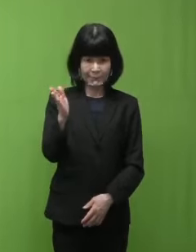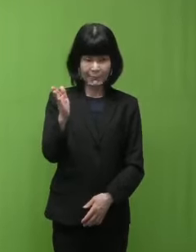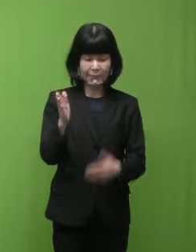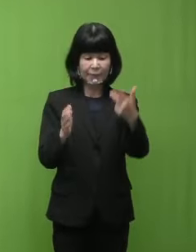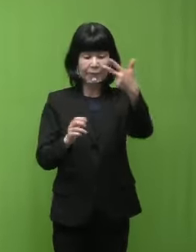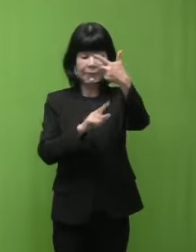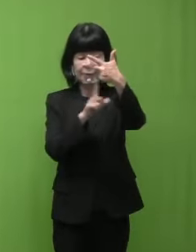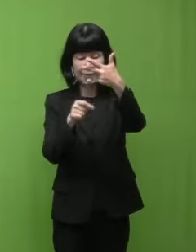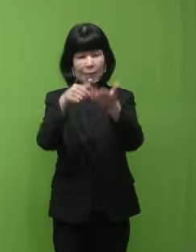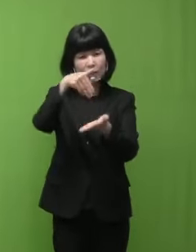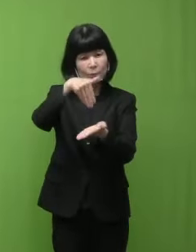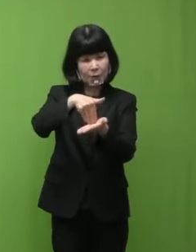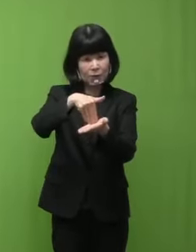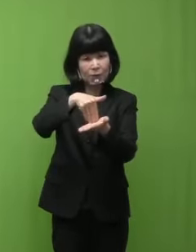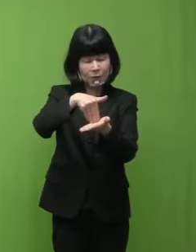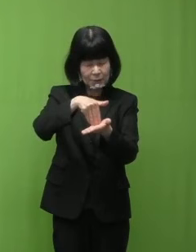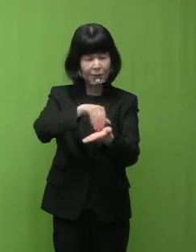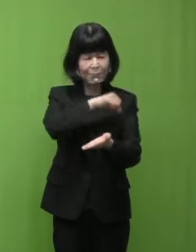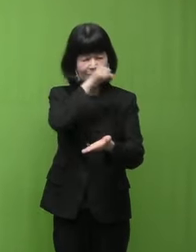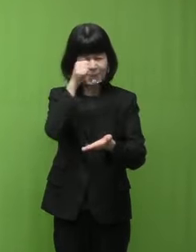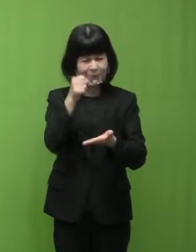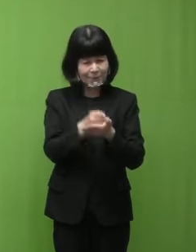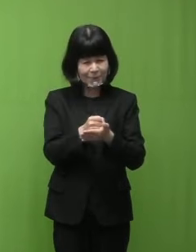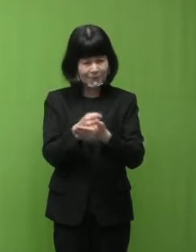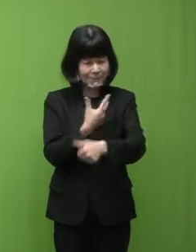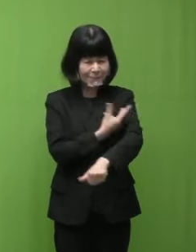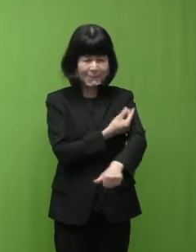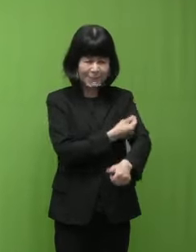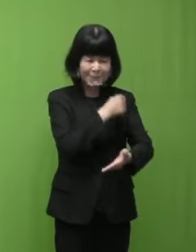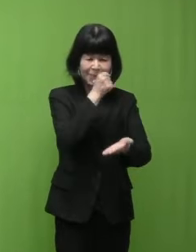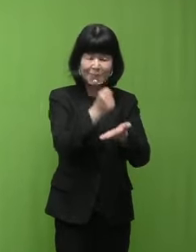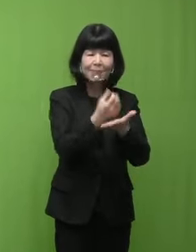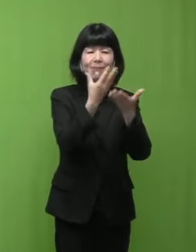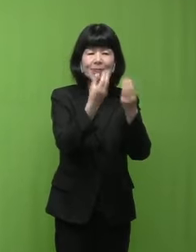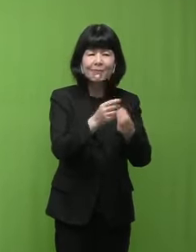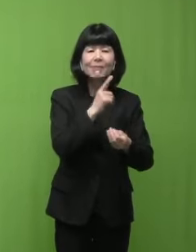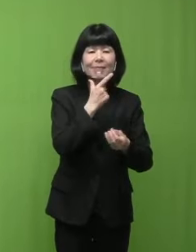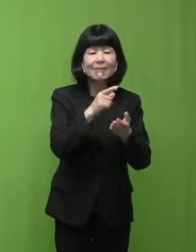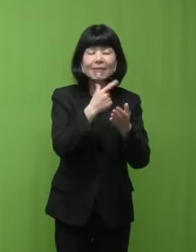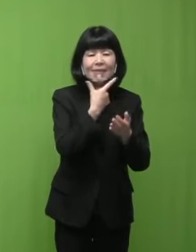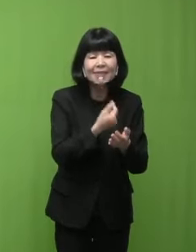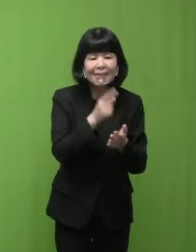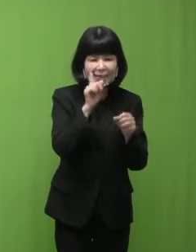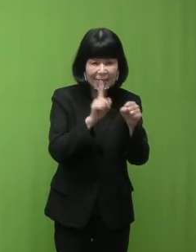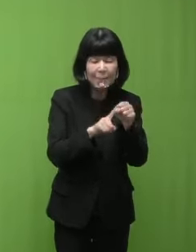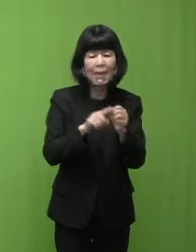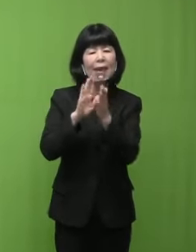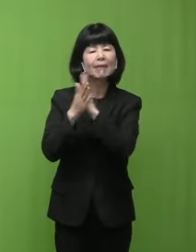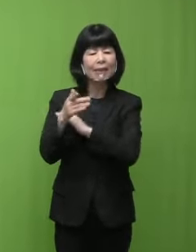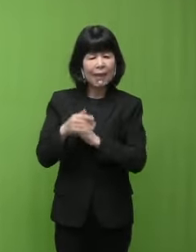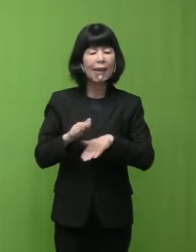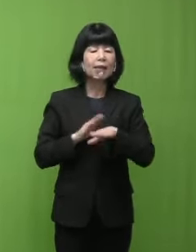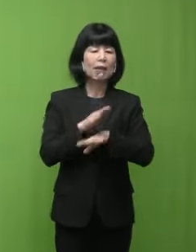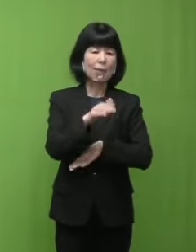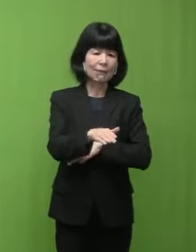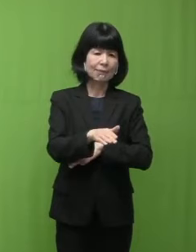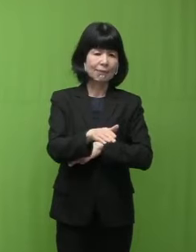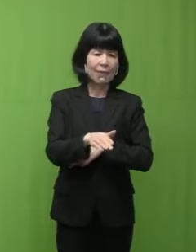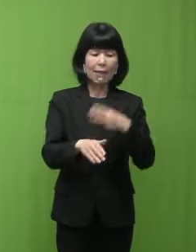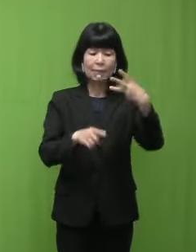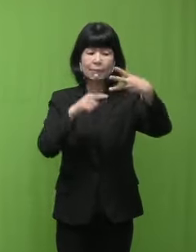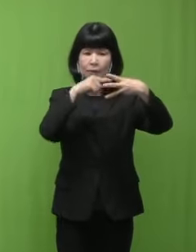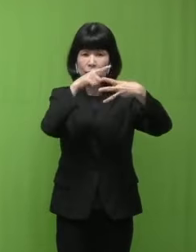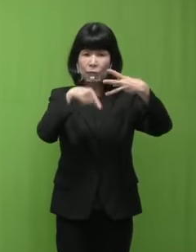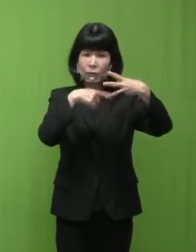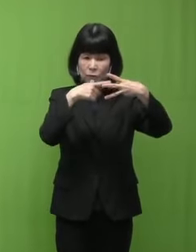7月末までのですね完了を押していくためにですね県が関与する形で3つの公演あります